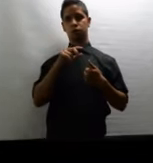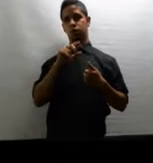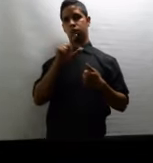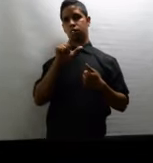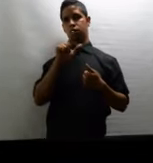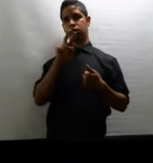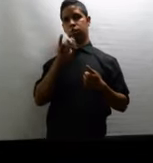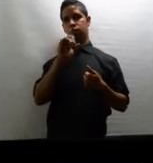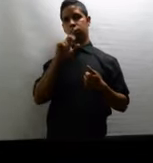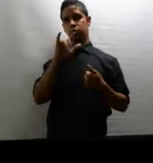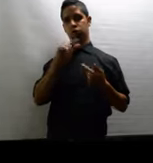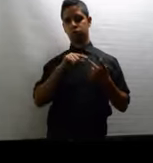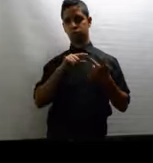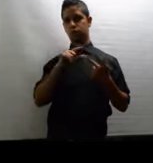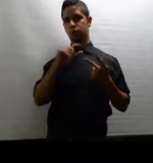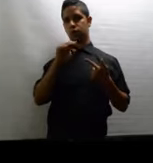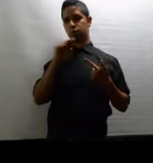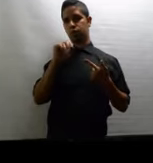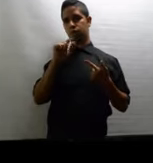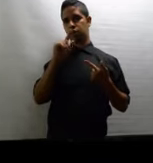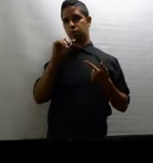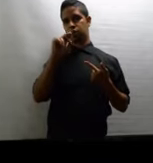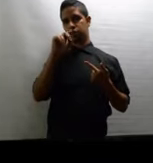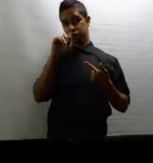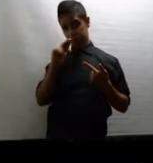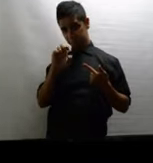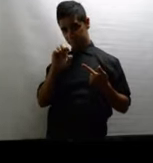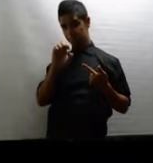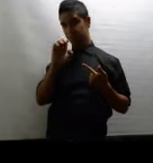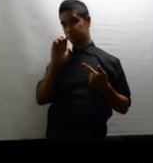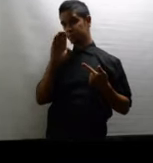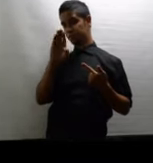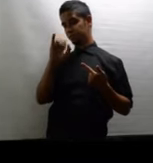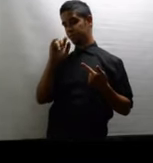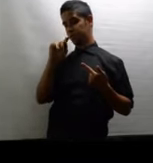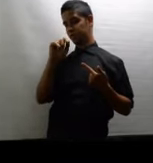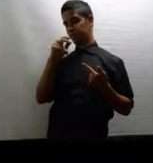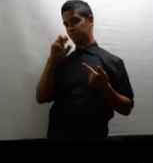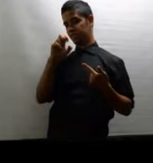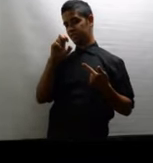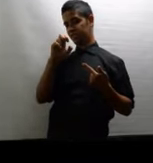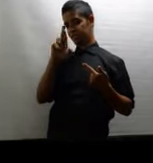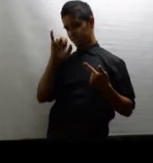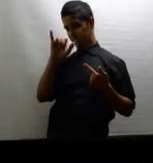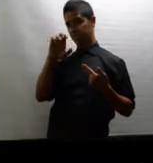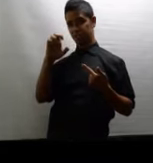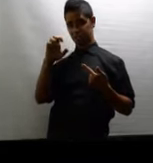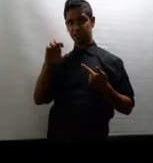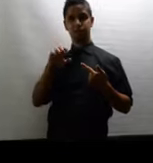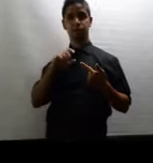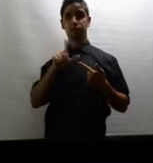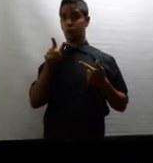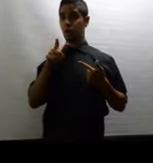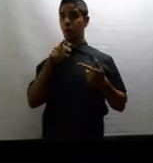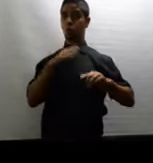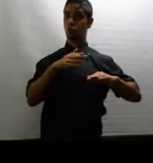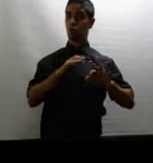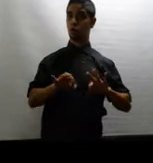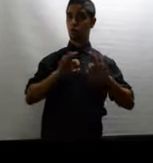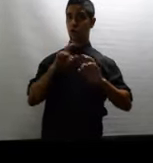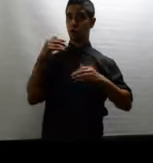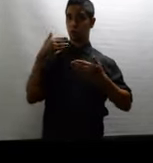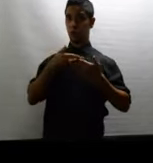como Marlene Dietrich, Suavecito. Marlene Dietrich. Sí, grandes músicos, ¿verdad? Que venían